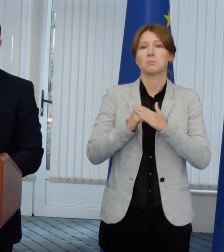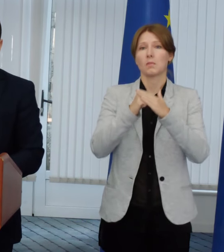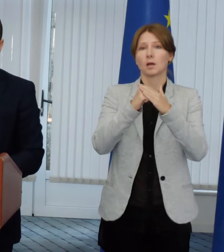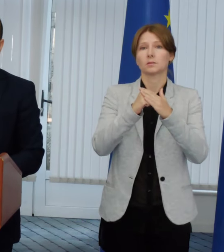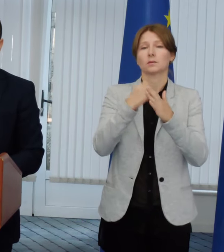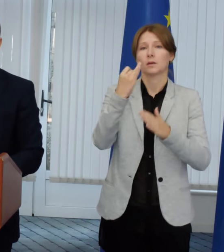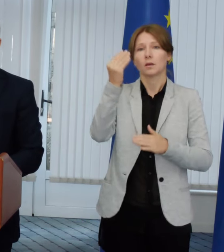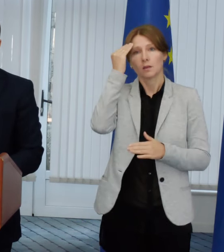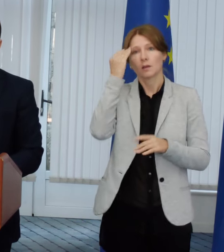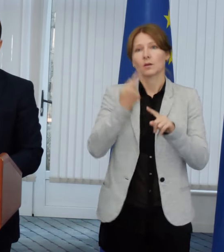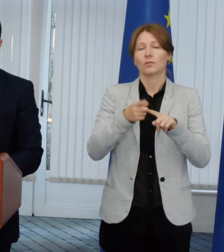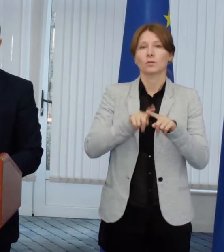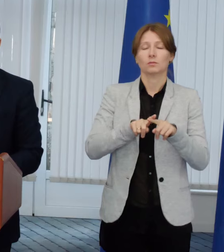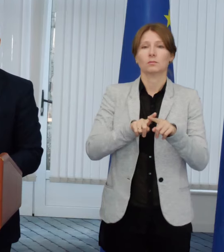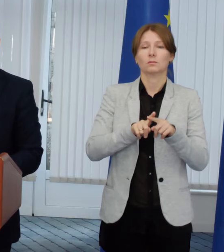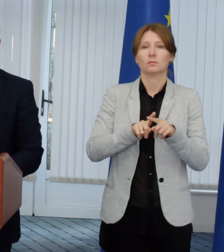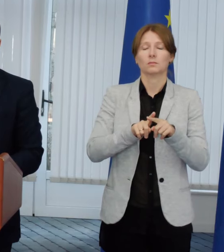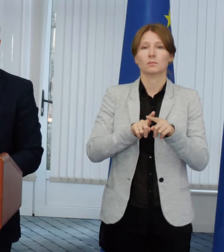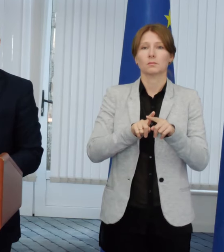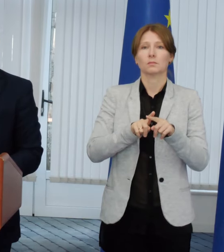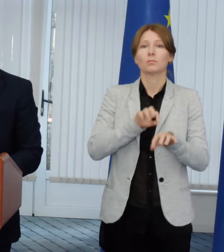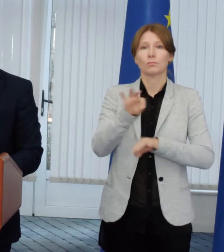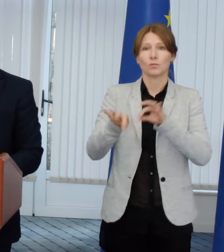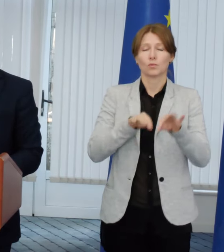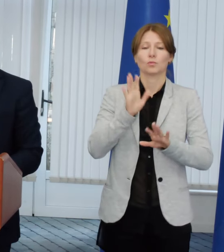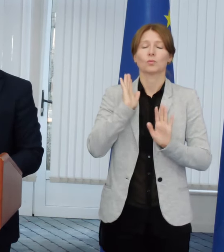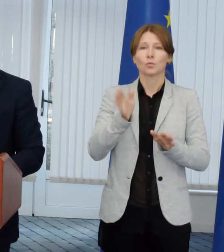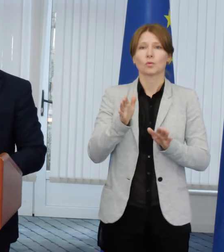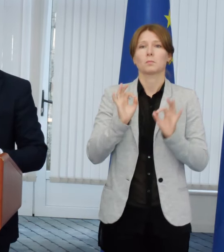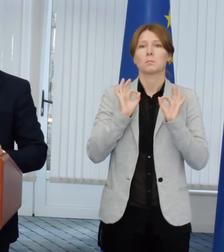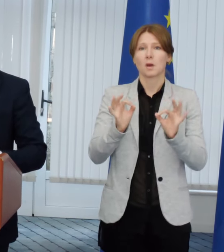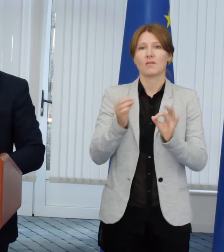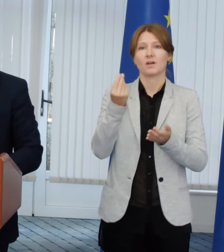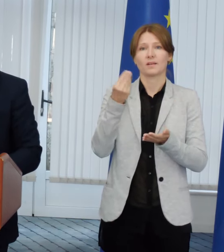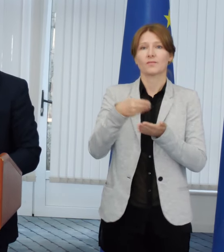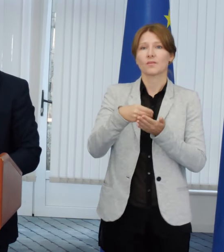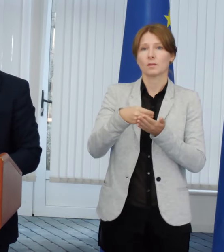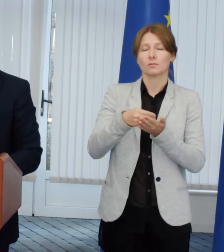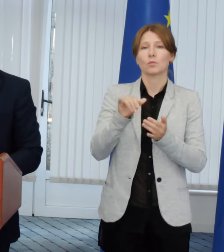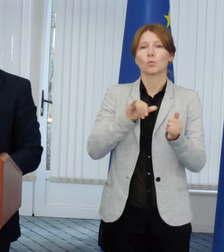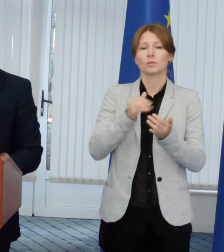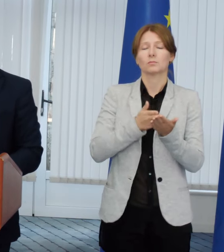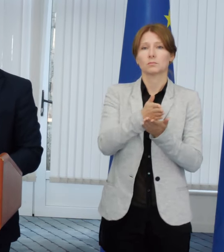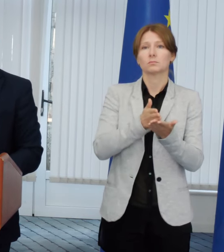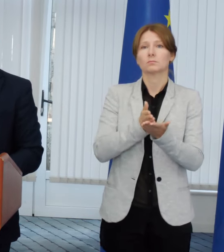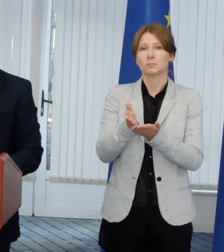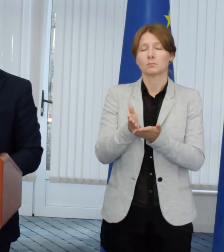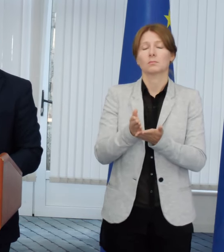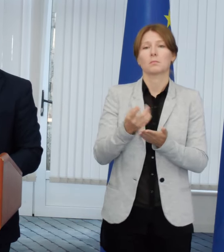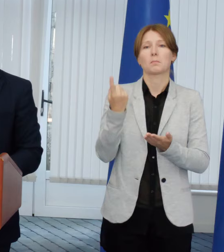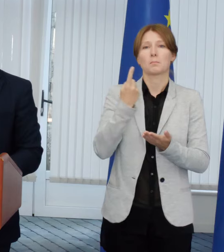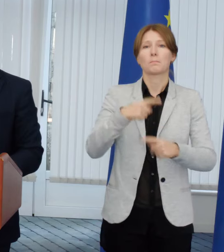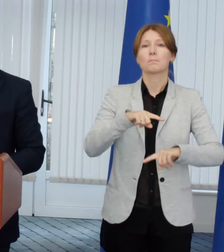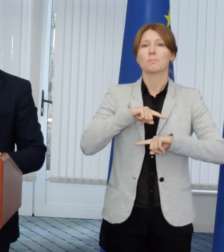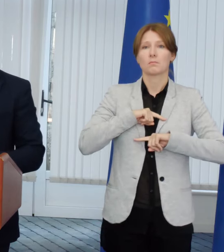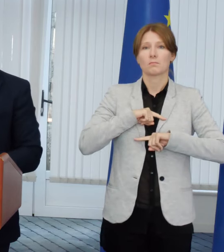reforme este că noi vom mobiliza resurse adiționale pentru a investi în prima linie, pentru că înțelegem că doar așa